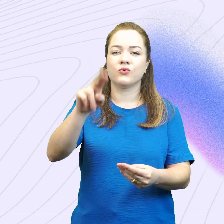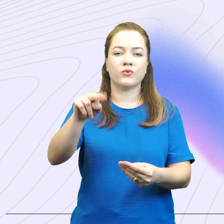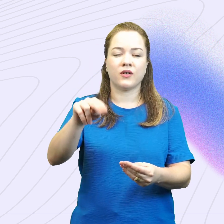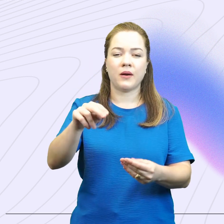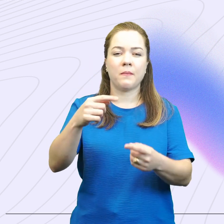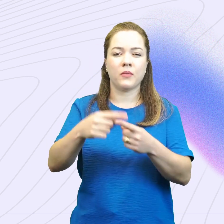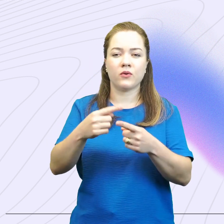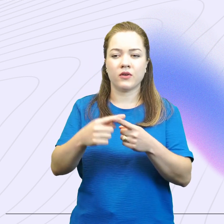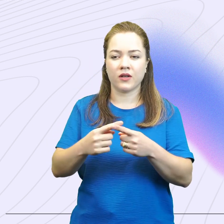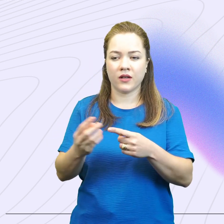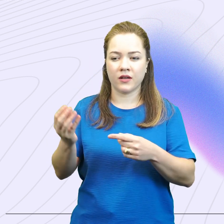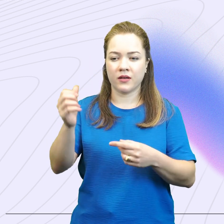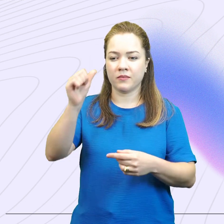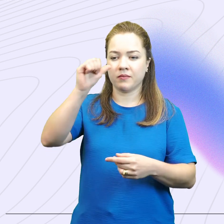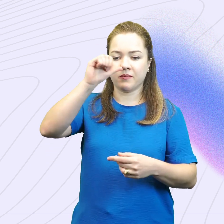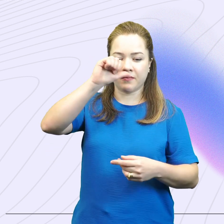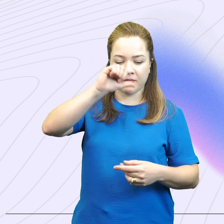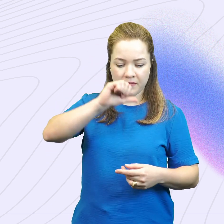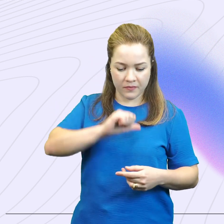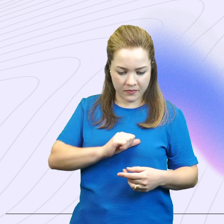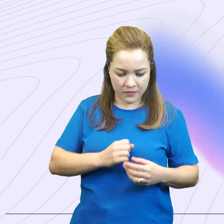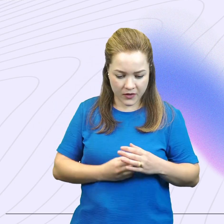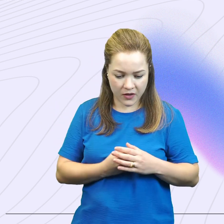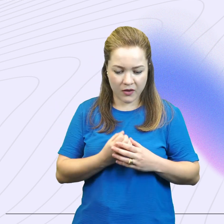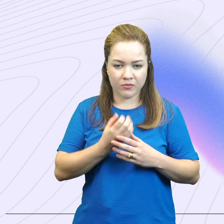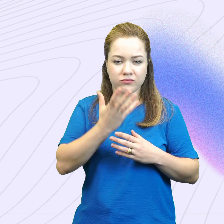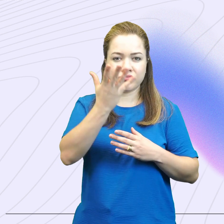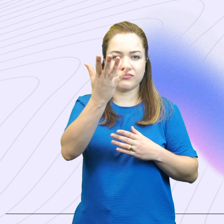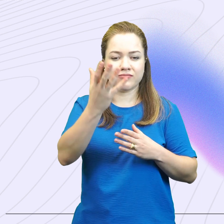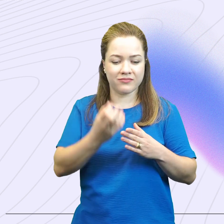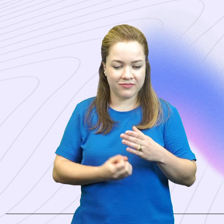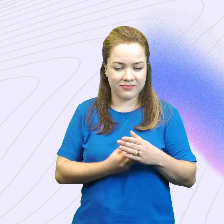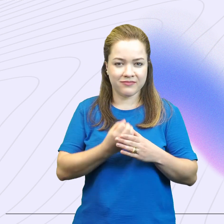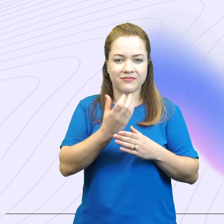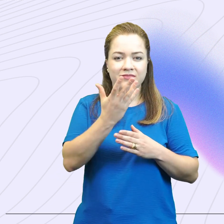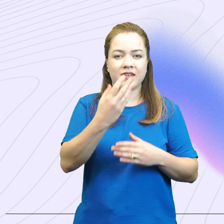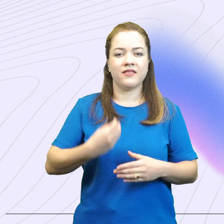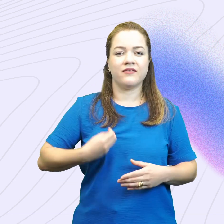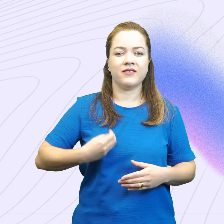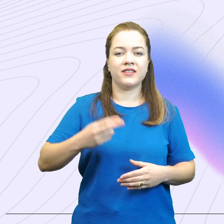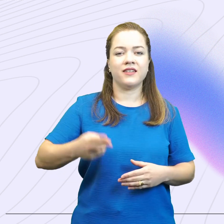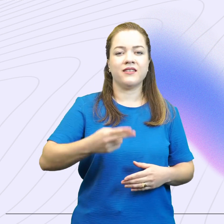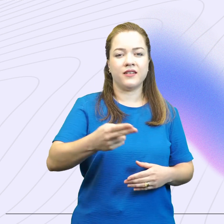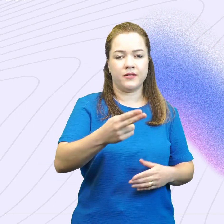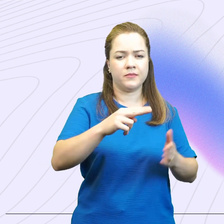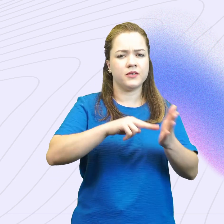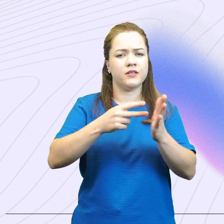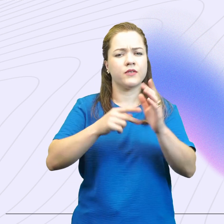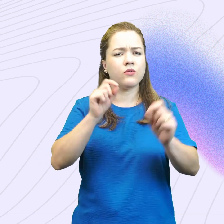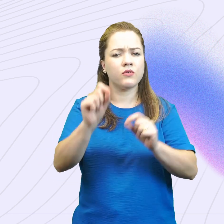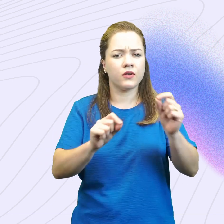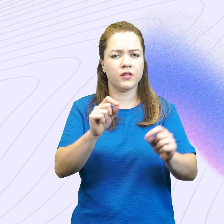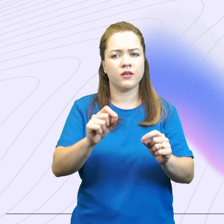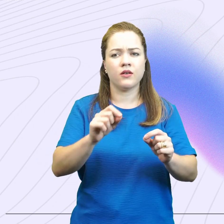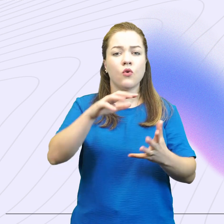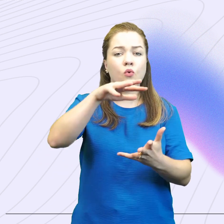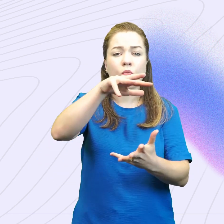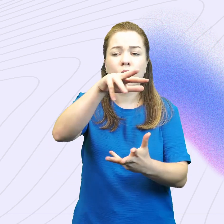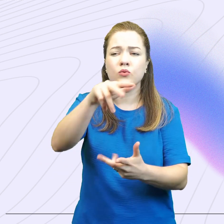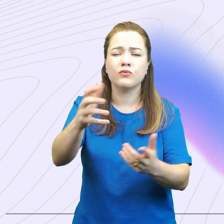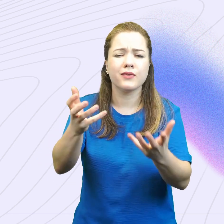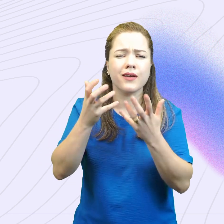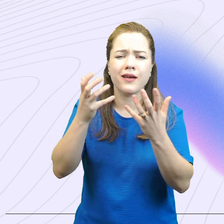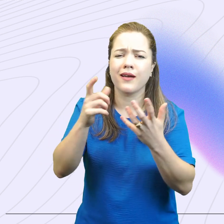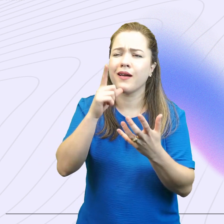fará nele uma fonte de água a jorrar pela vida eterna. Queridos, o mundo está sedento por essa água.